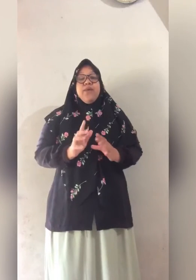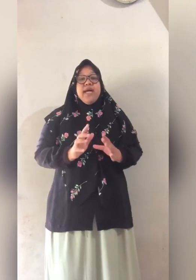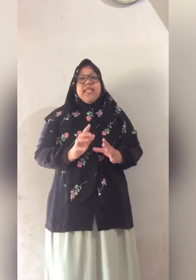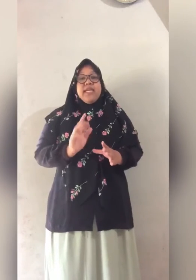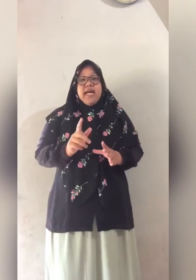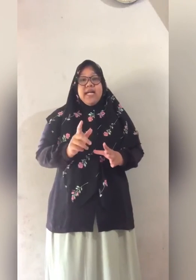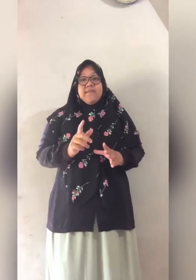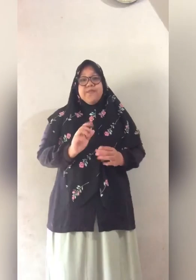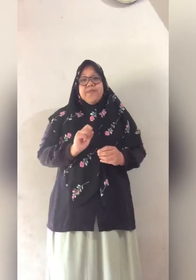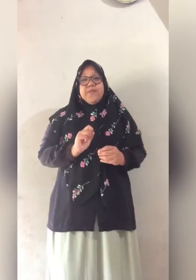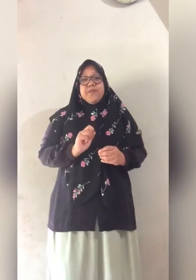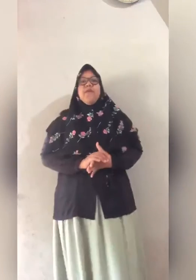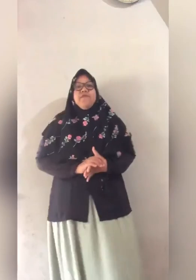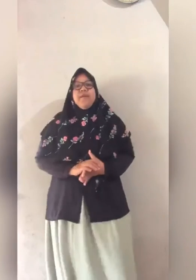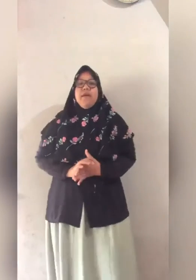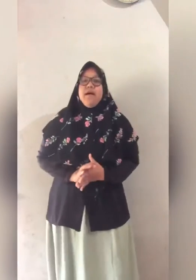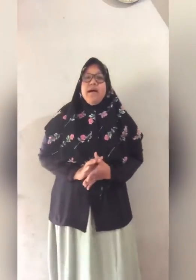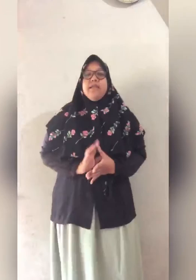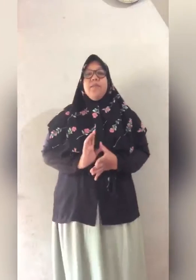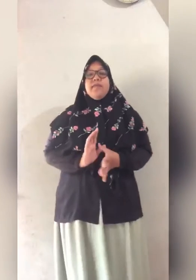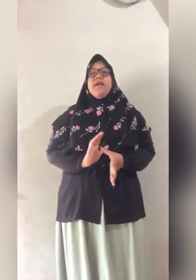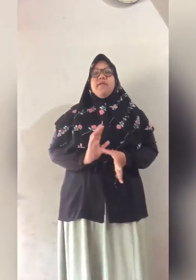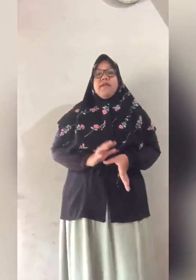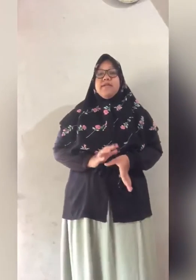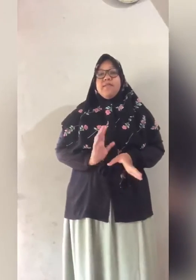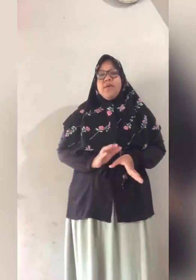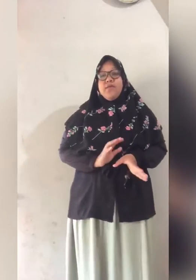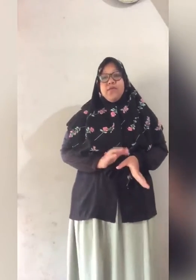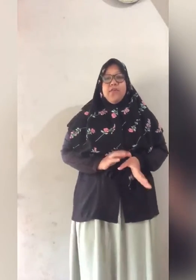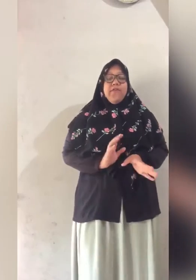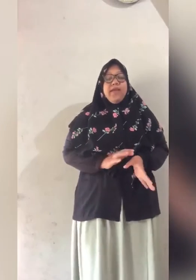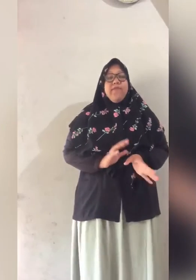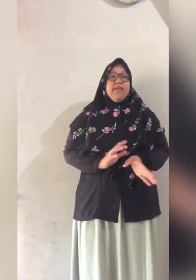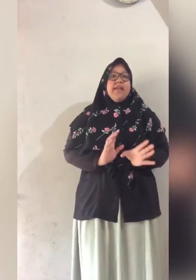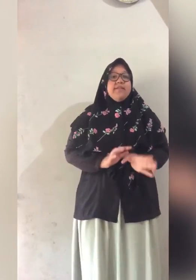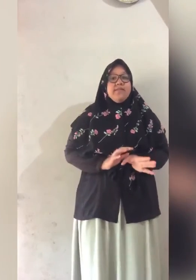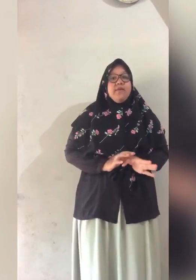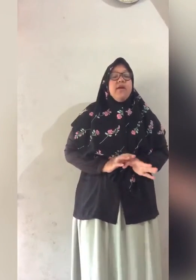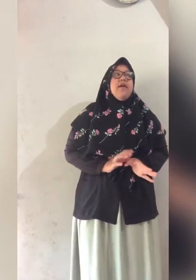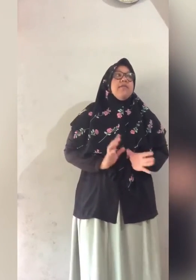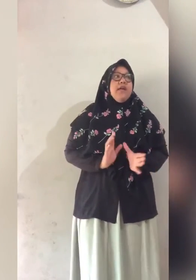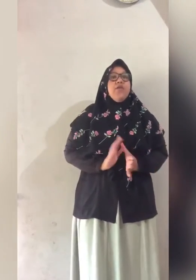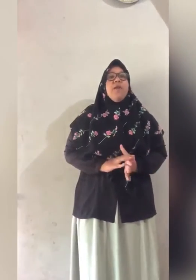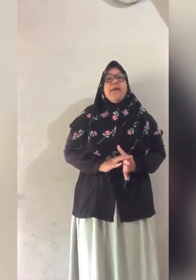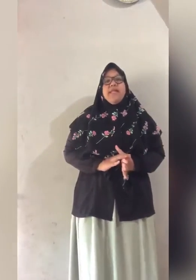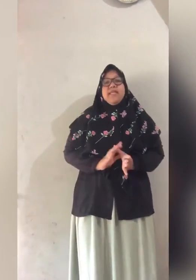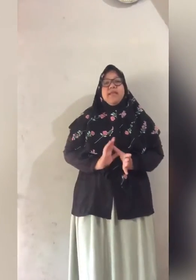menggunakan tegangan. MOSFET atau Metal Oxide Semiconductor Field Effect Transistor. Saluran pada